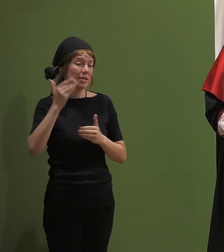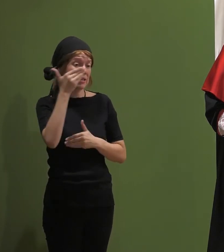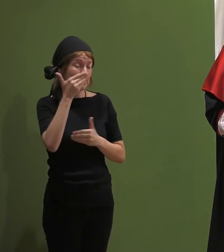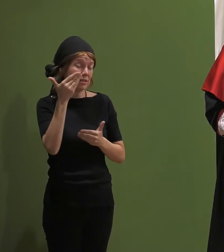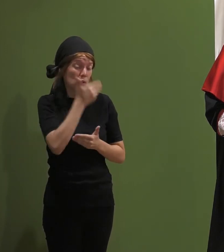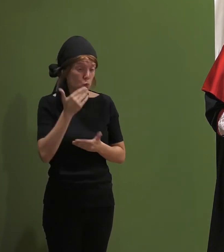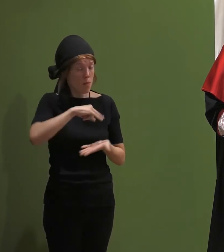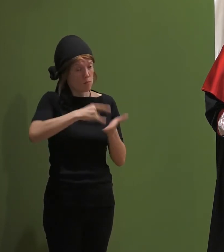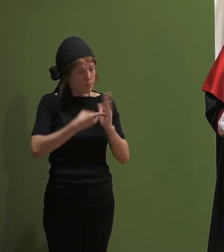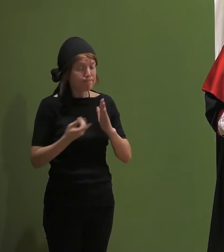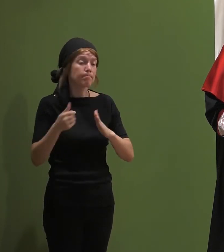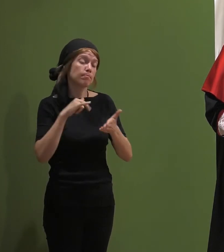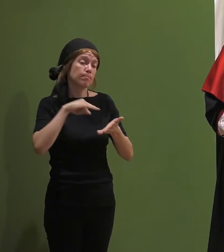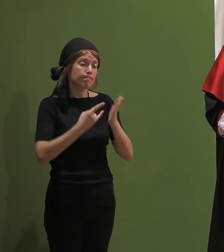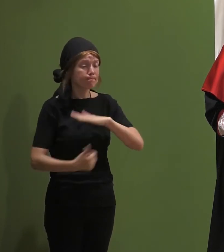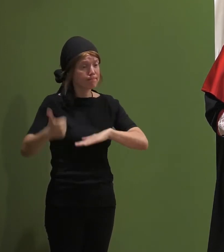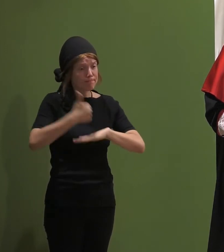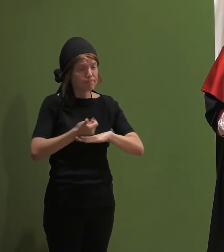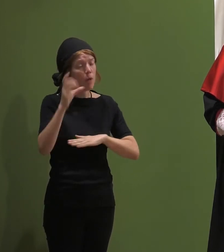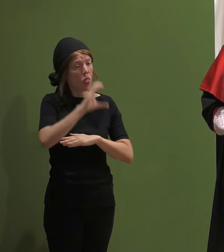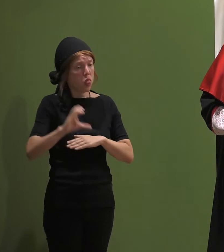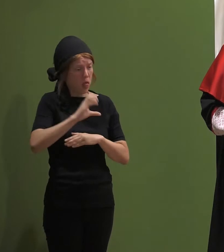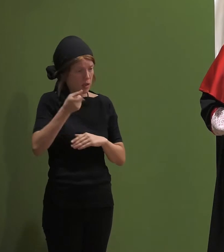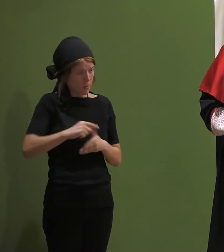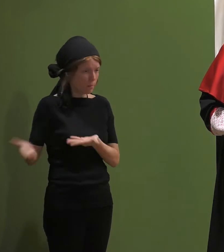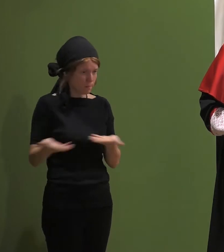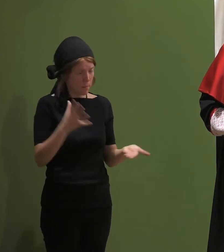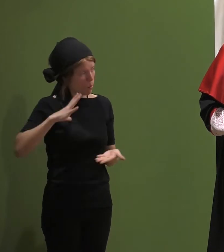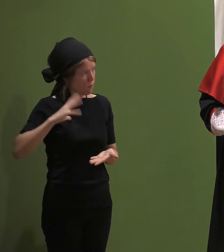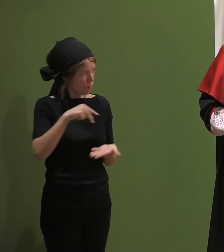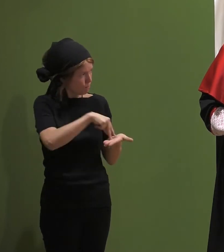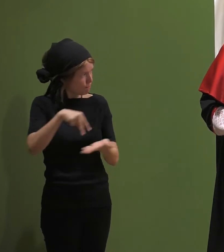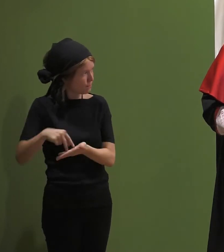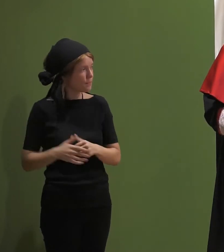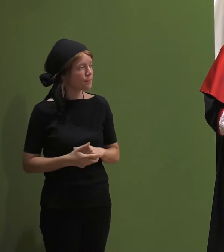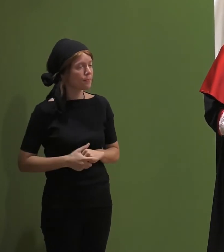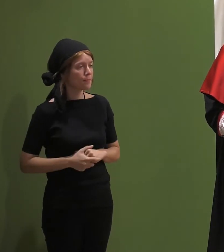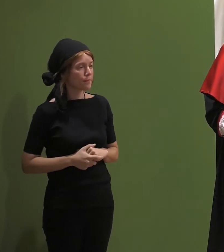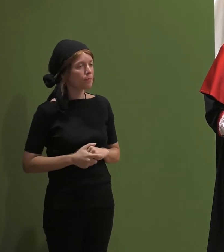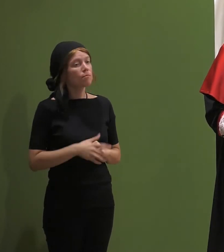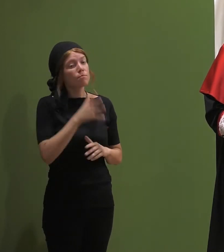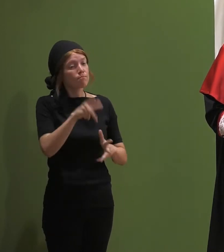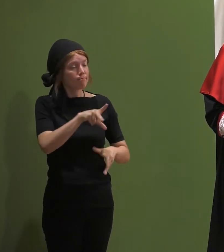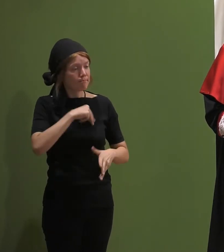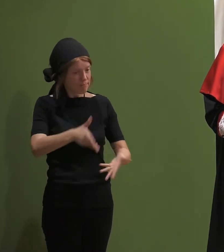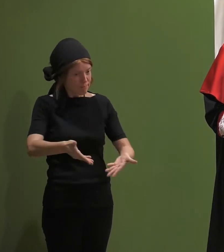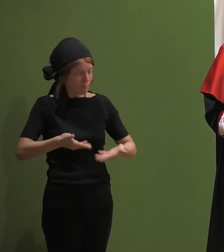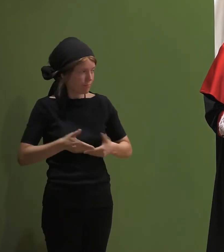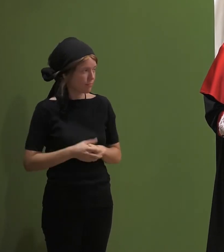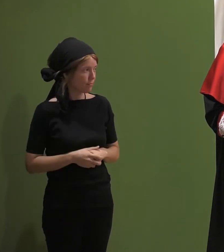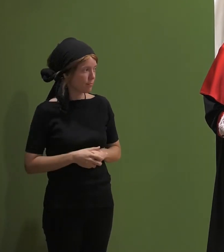Politécnica, la Escuela de Ingenierías Industriales y la Facultad de Ciencias. Suban al estrado los representantes de dichos centros al objeto de recoger su